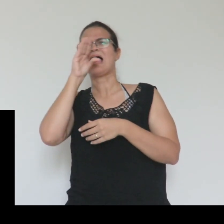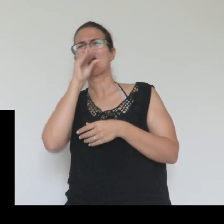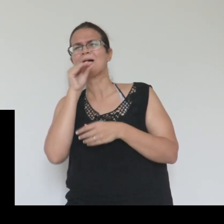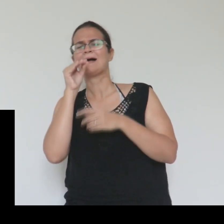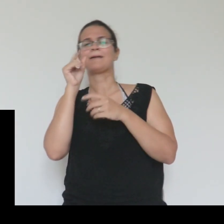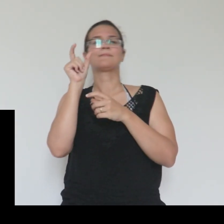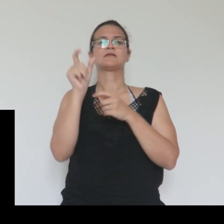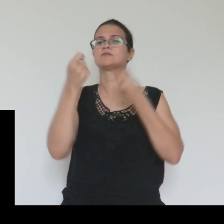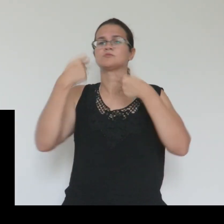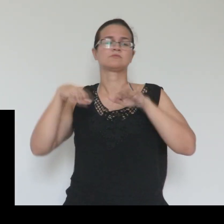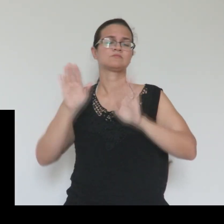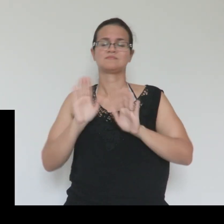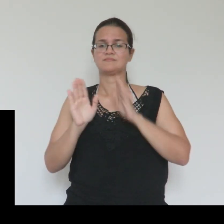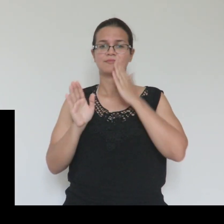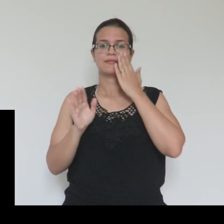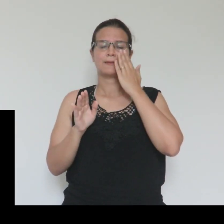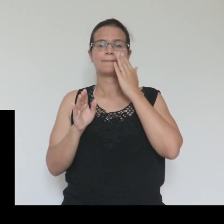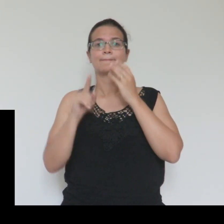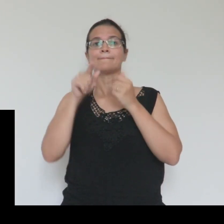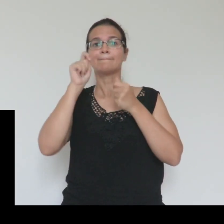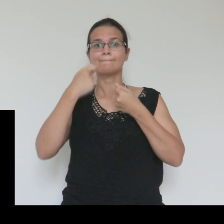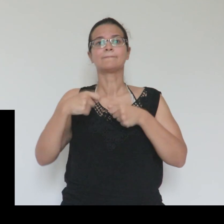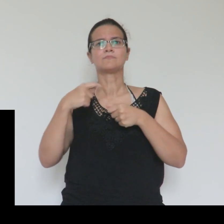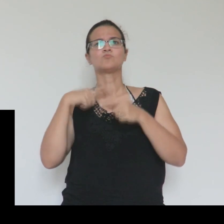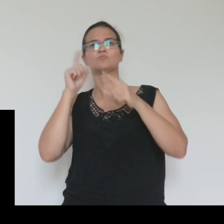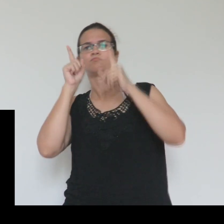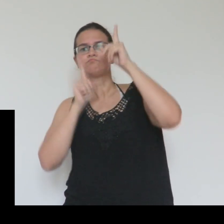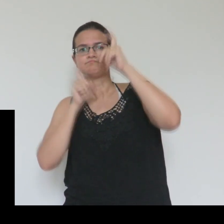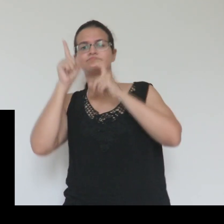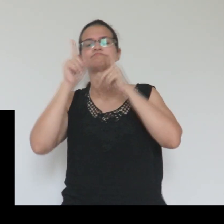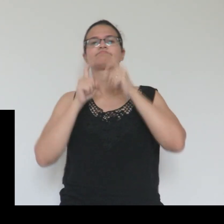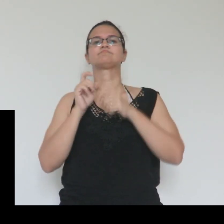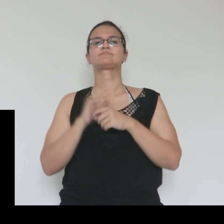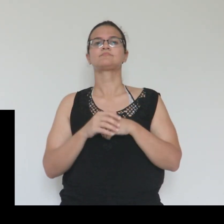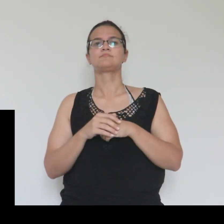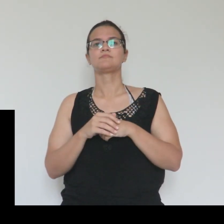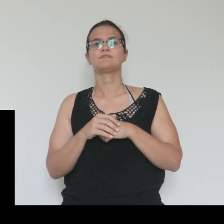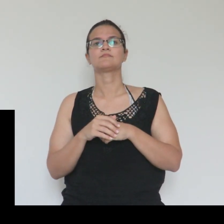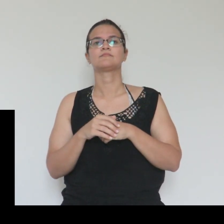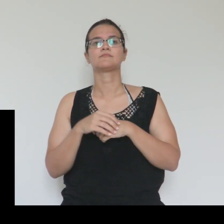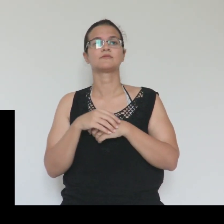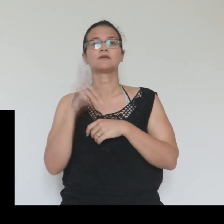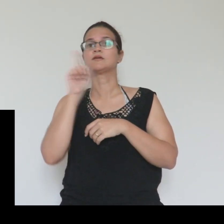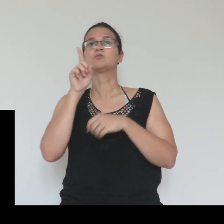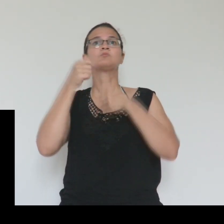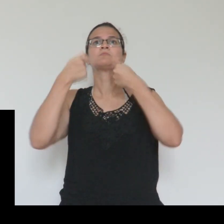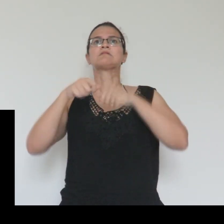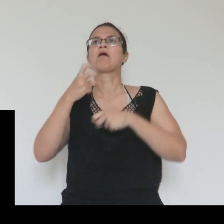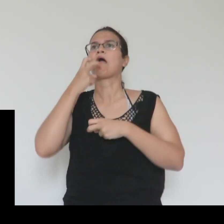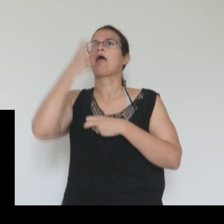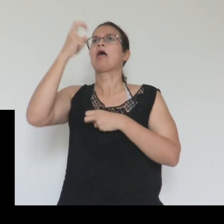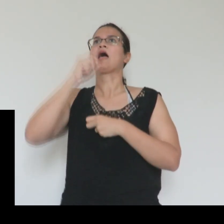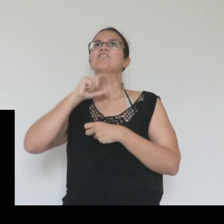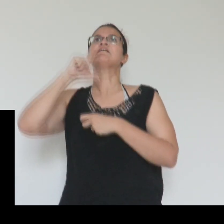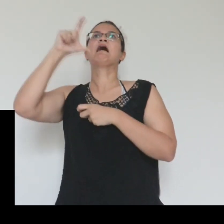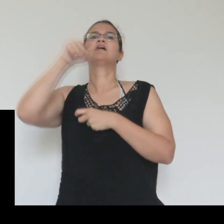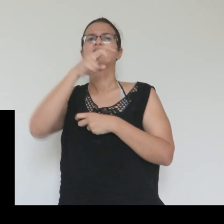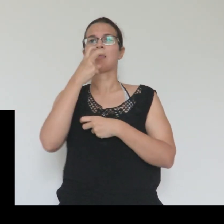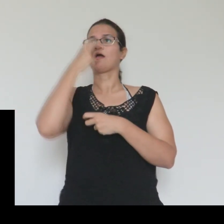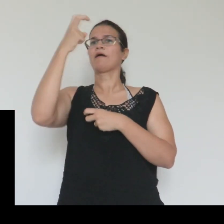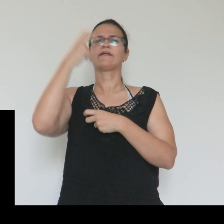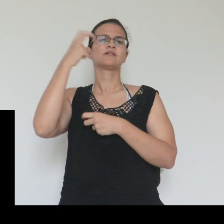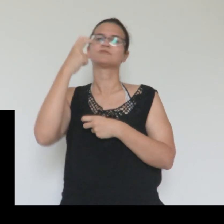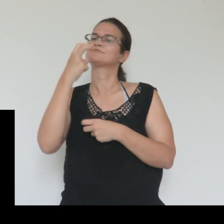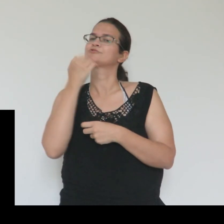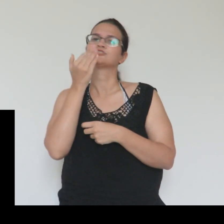ele é surdo, não adianta você gritar, ele não vai ouvir. Então, o que a gente precisa para quando for chamar o surdo? Pede